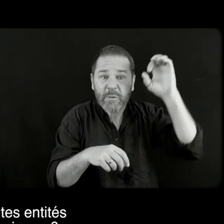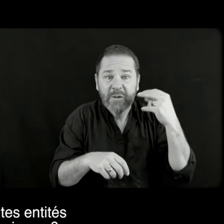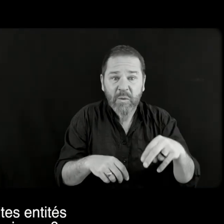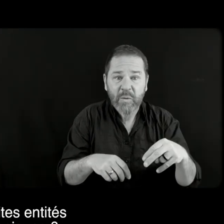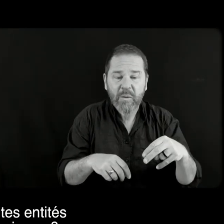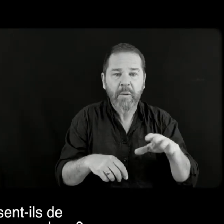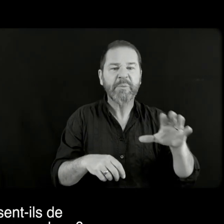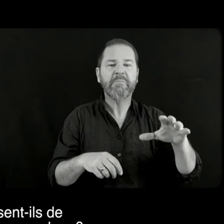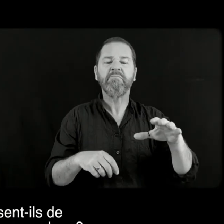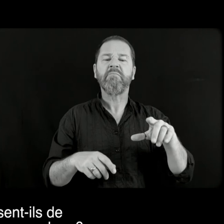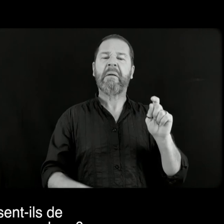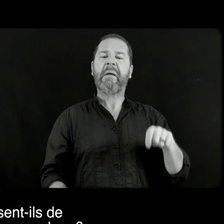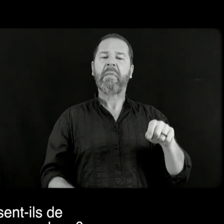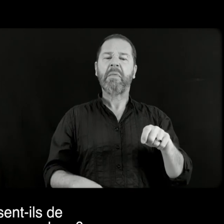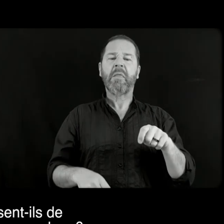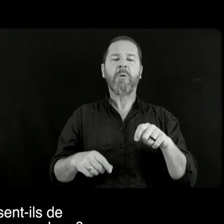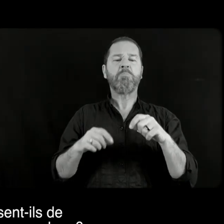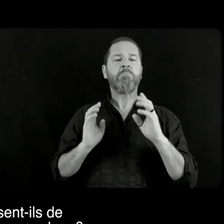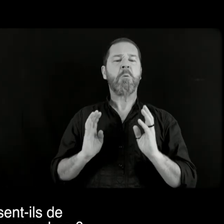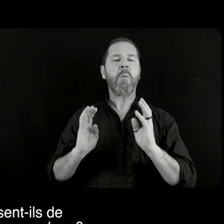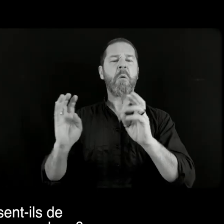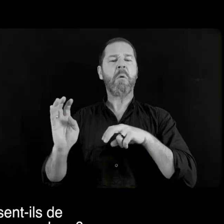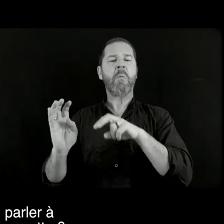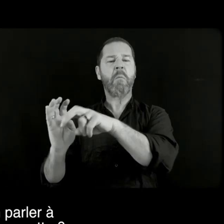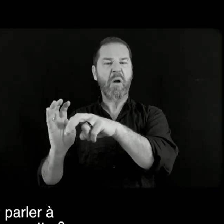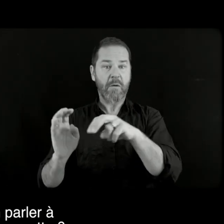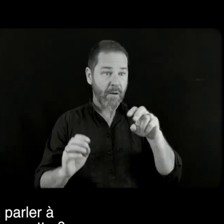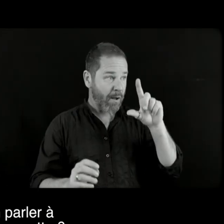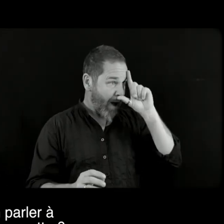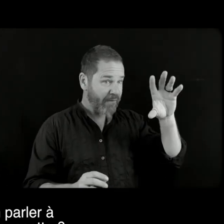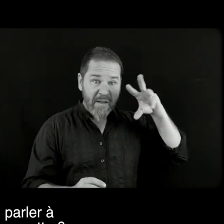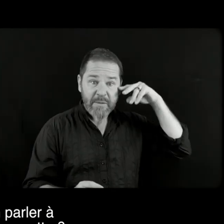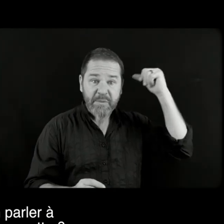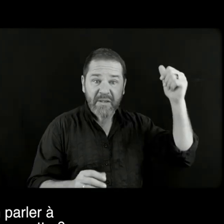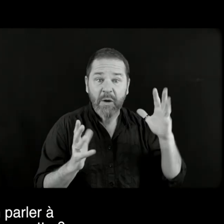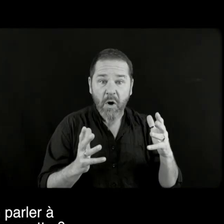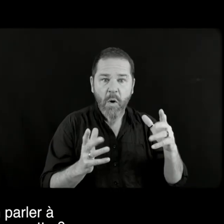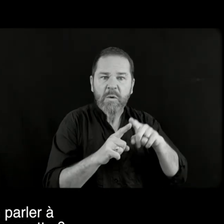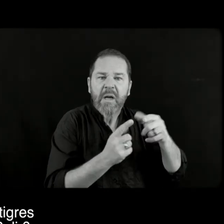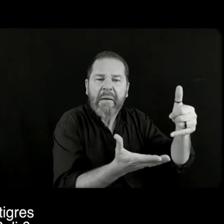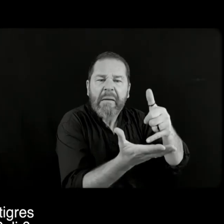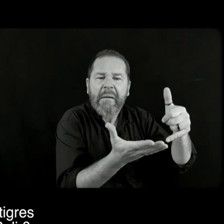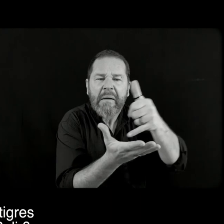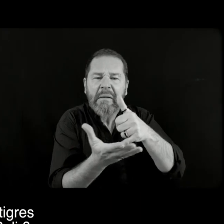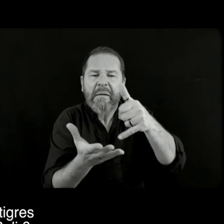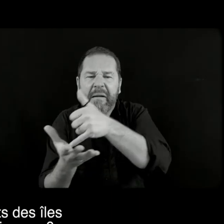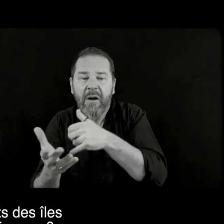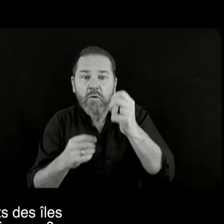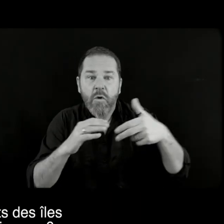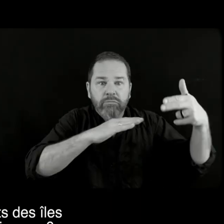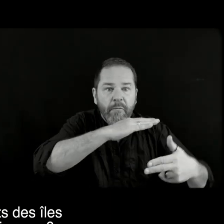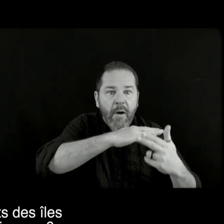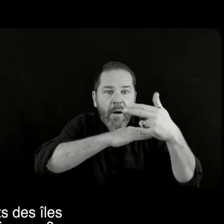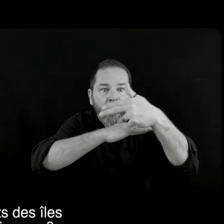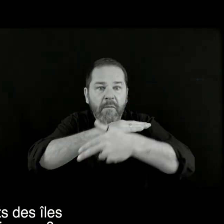microscopiques? Que pensent-ils de la montée des marches? Peut-on parler à la petite roussette, au tigre de Bali, au